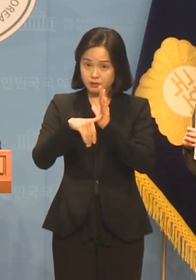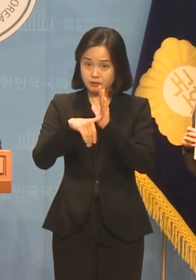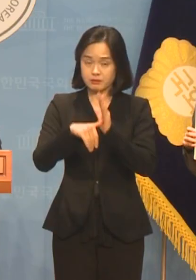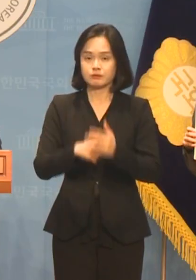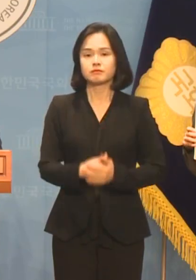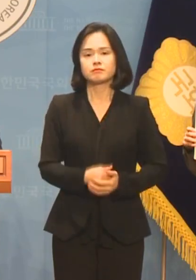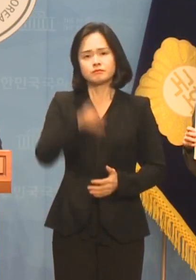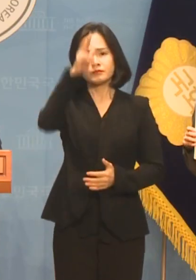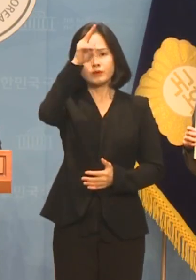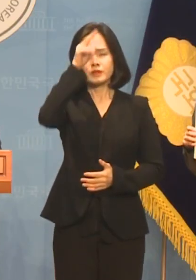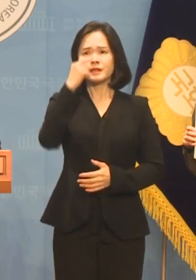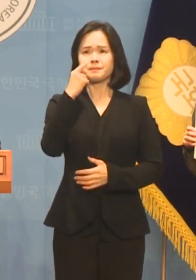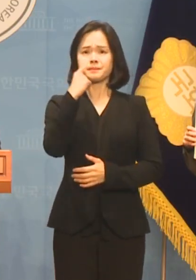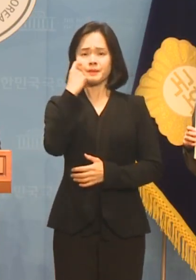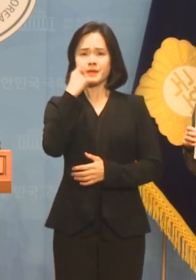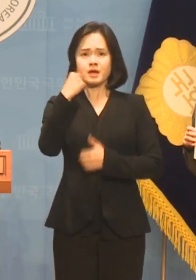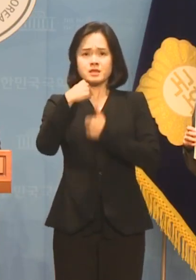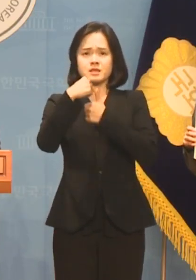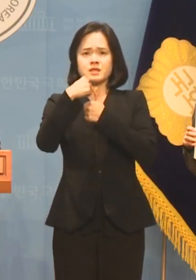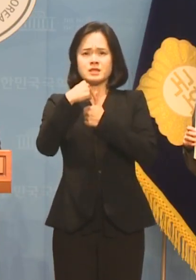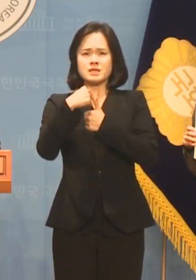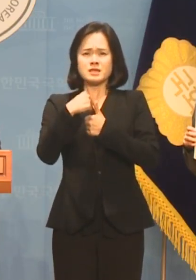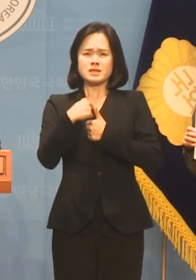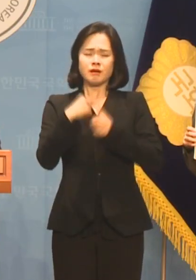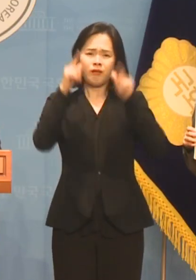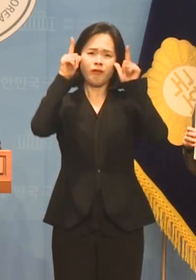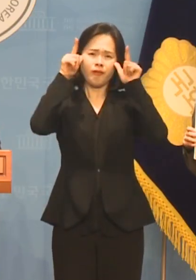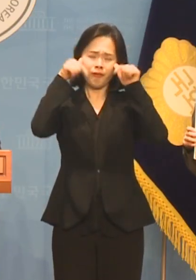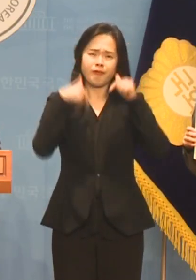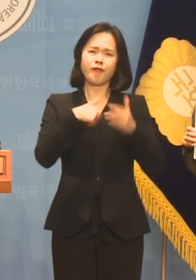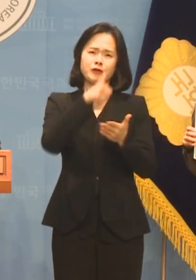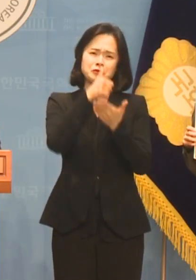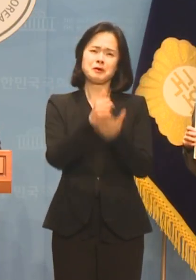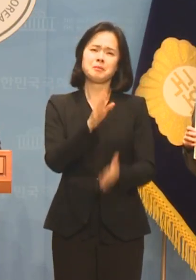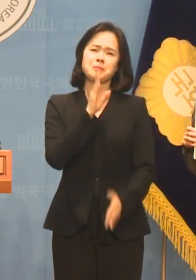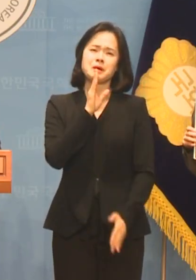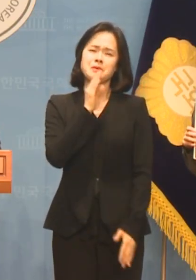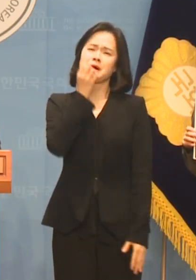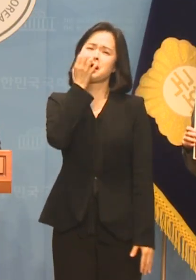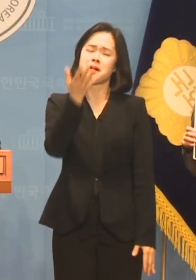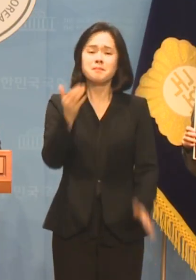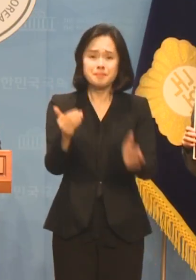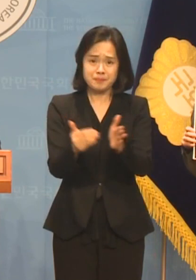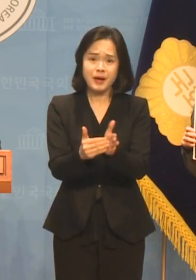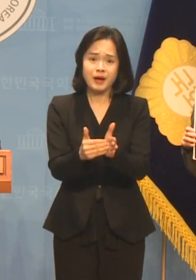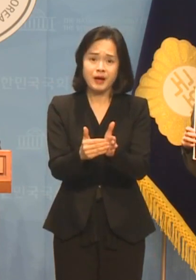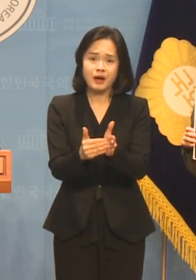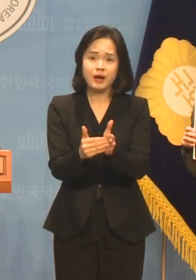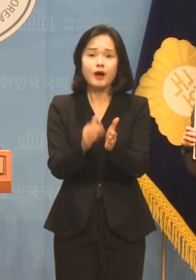생각에 의도하지 않은 자백을 하게 됩니다. 이후 재판 과정에서 허위 자백임을